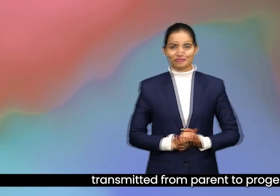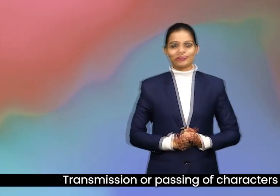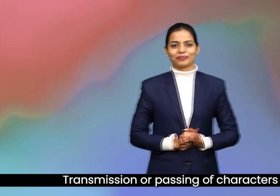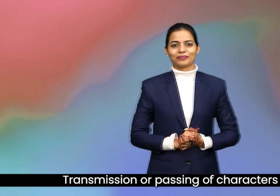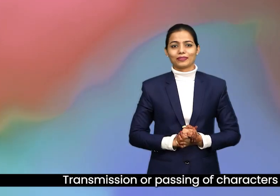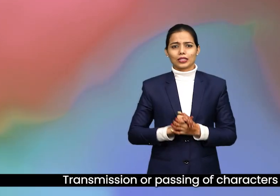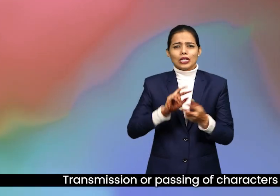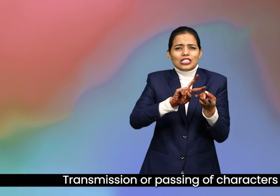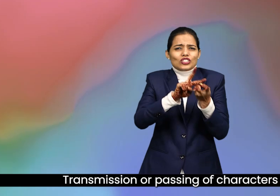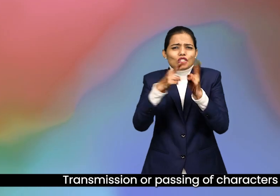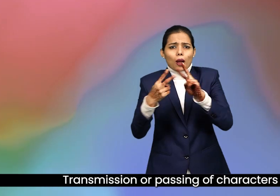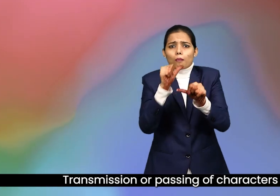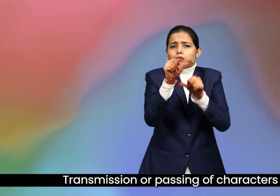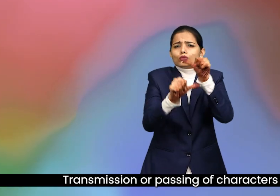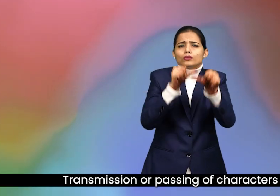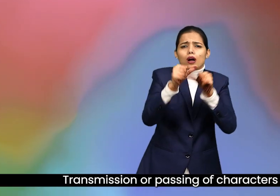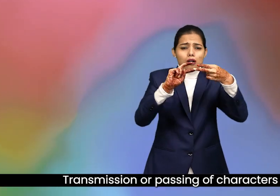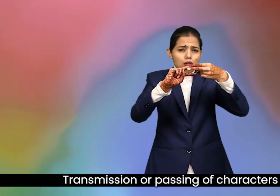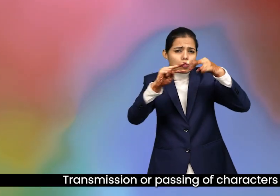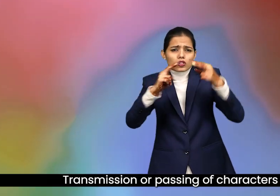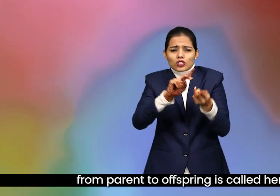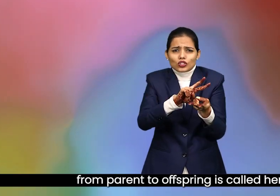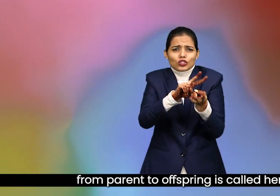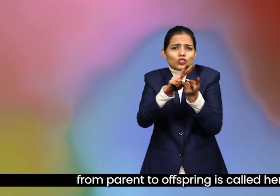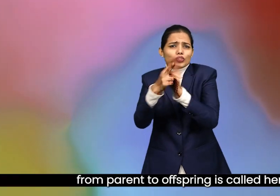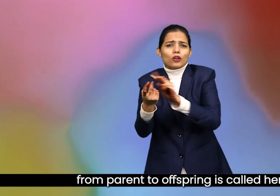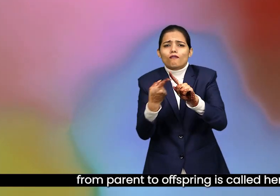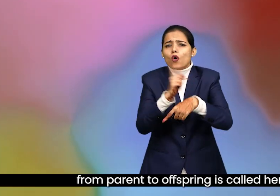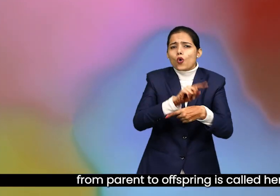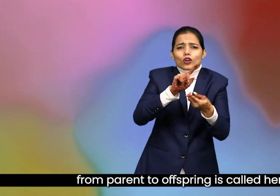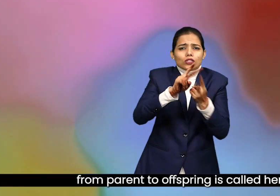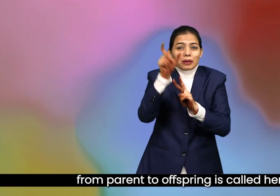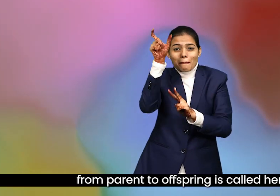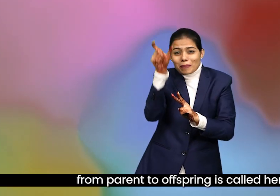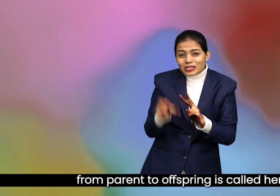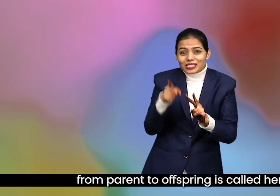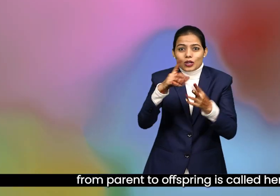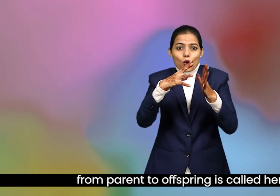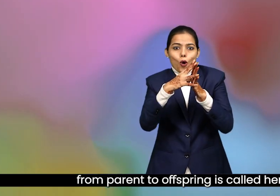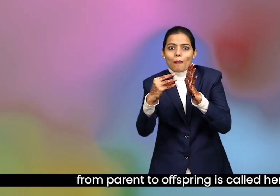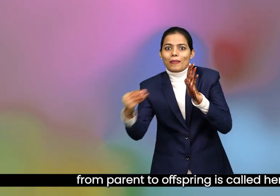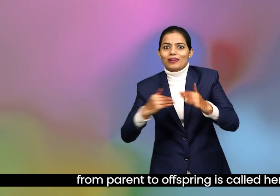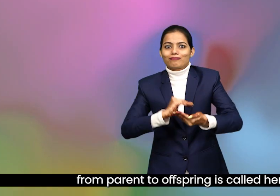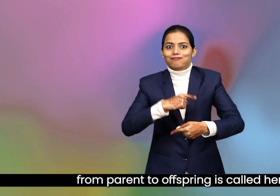Transmission or பெற்றோர்களிடமிருந்து passing of characters or சந்ததியினருக்கு traits from பண்புகள் அல்லது parent to offspring பண்புகளை is கடத்துவது called பரம்பரை heredity. எனப்படும்.